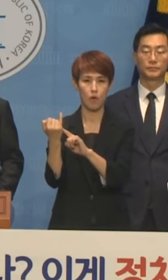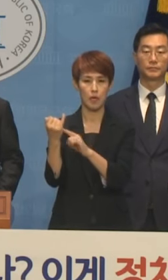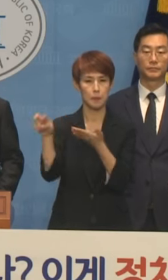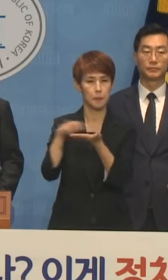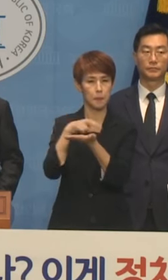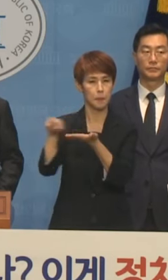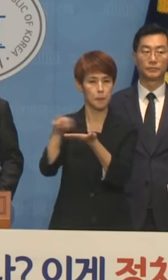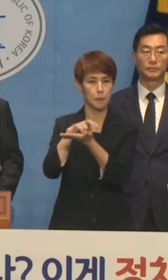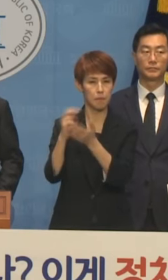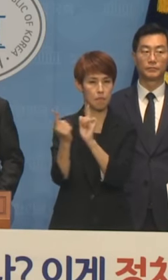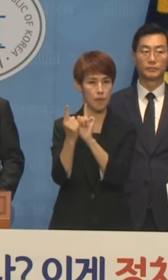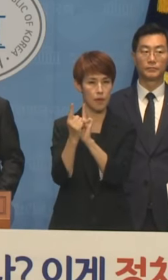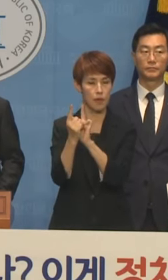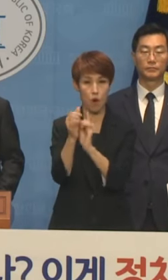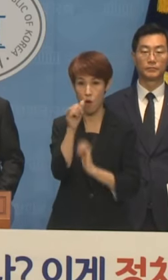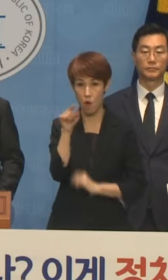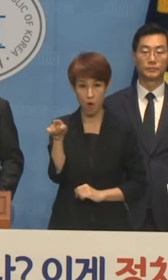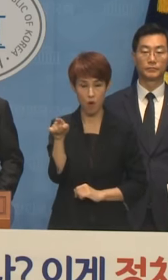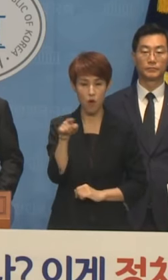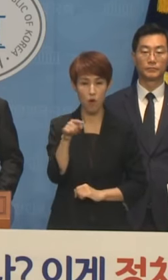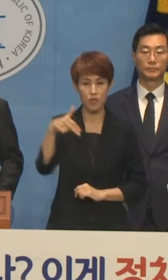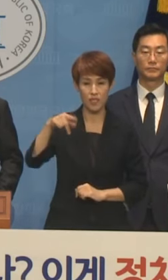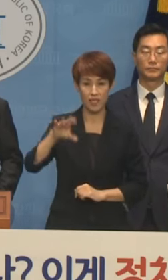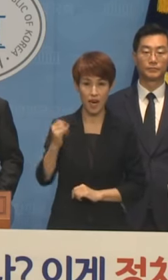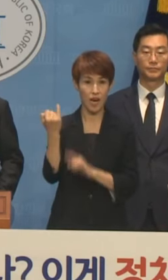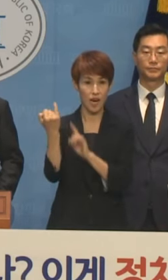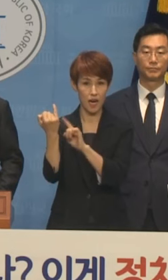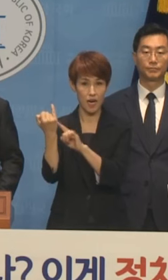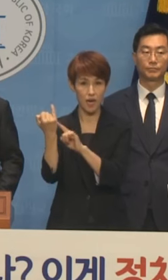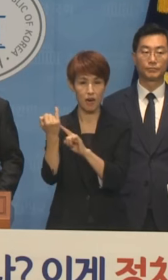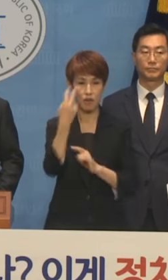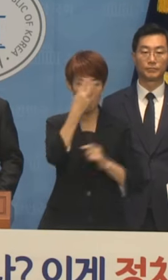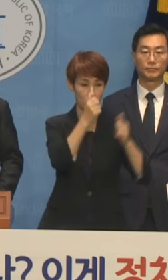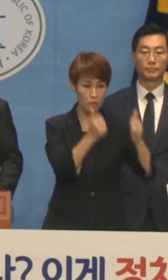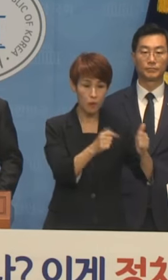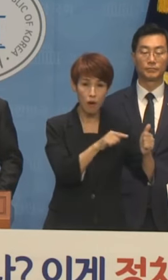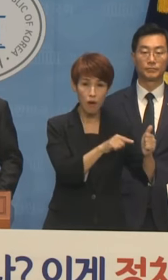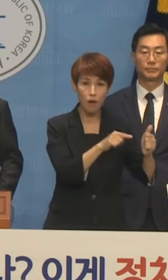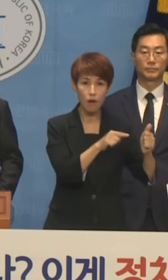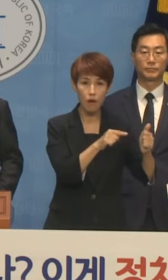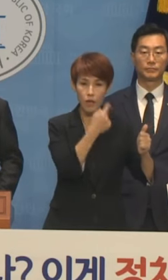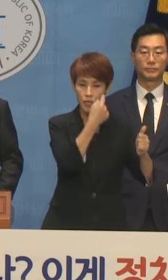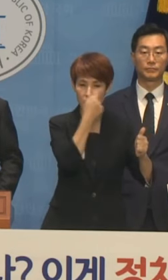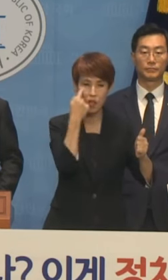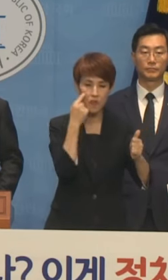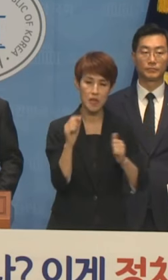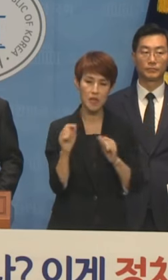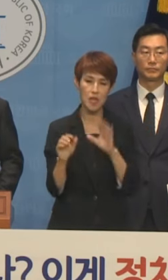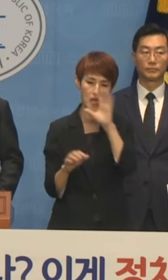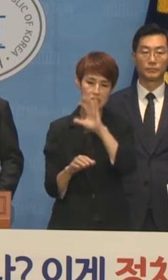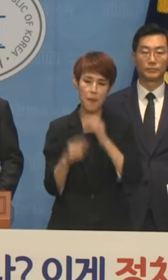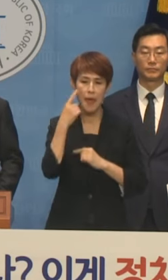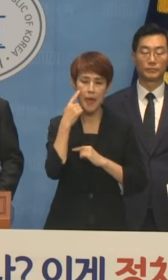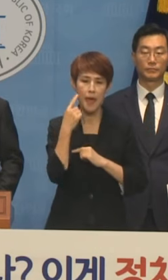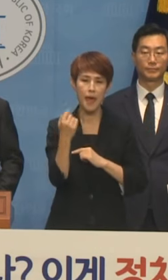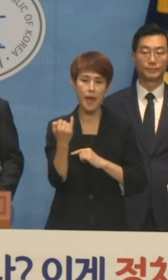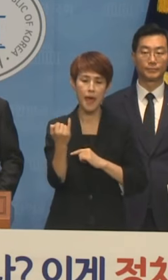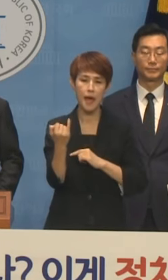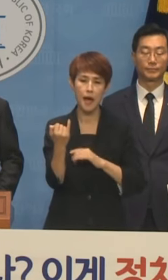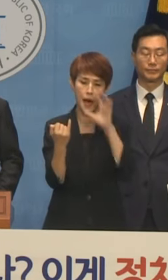접촉, 그리고 장시호를 상대로 그 검사가 그 증언 연습을 시키고 또